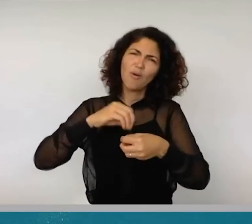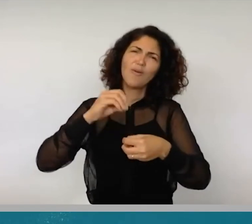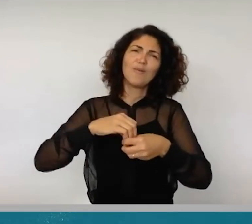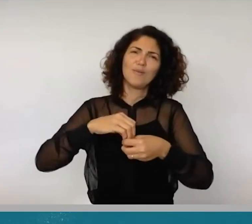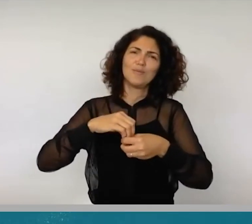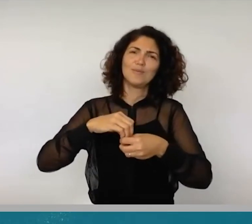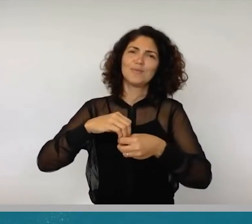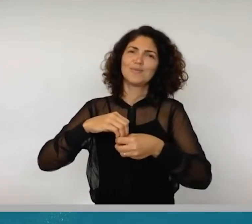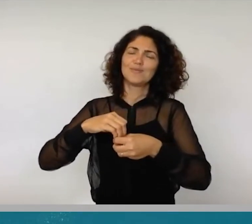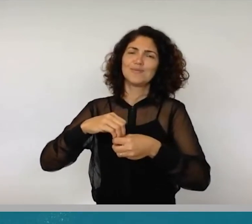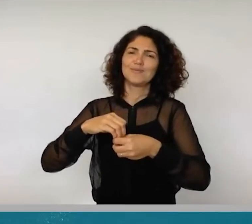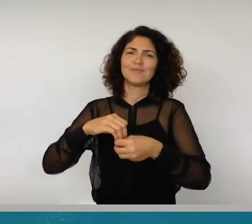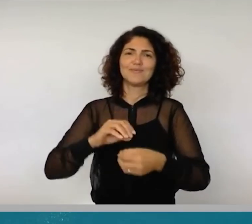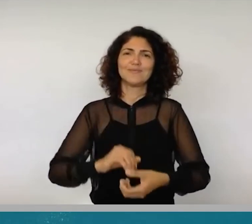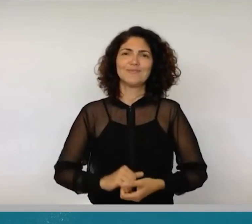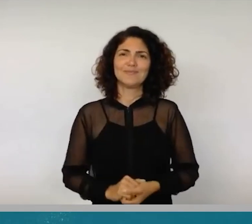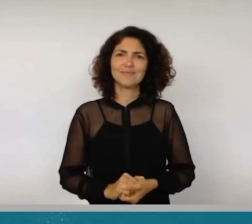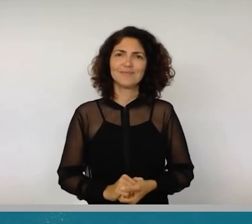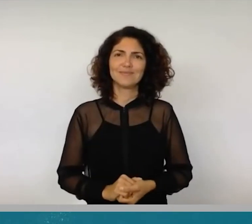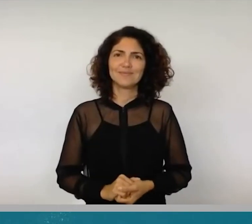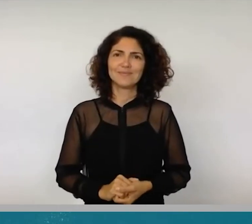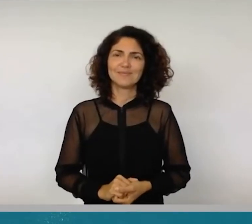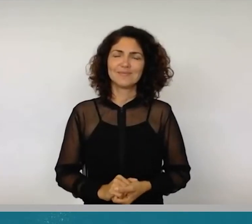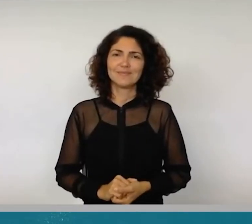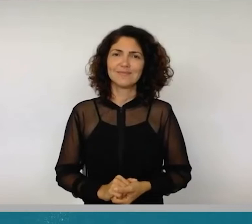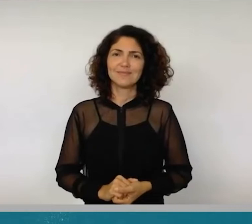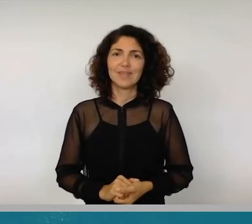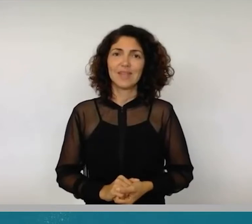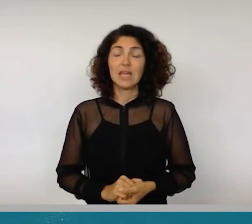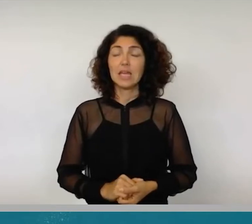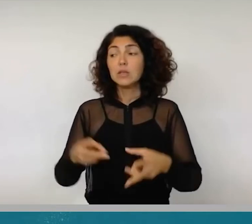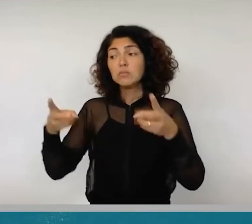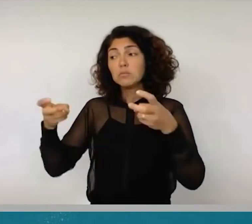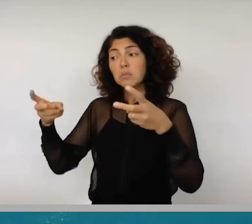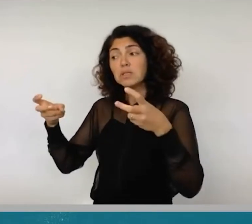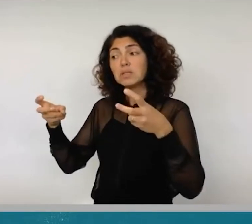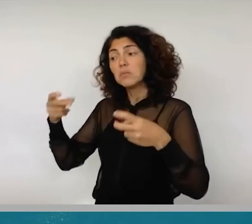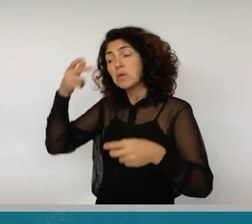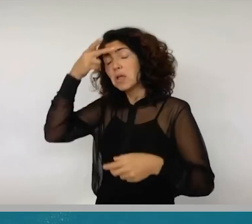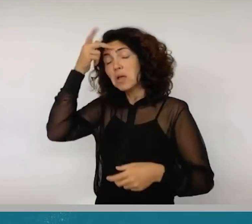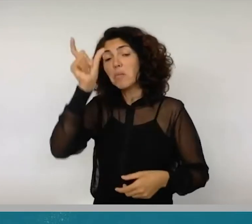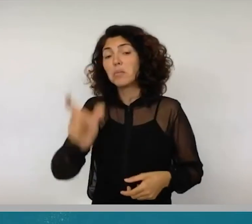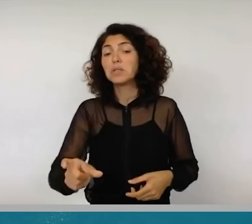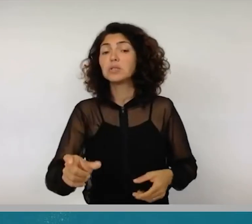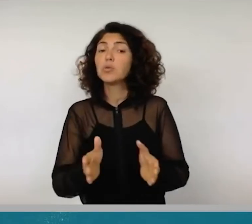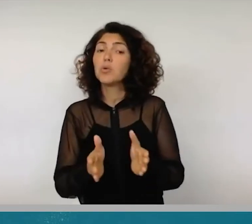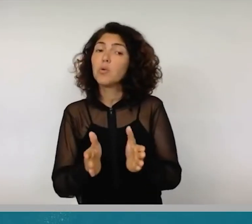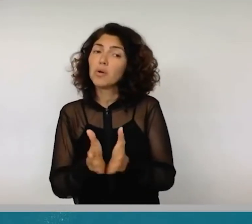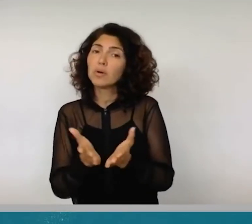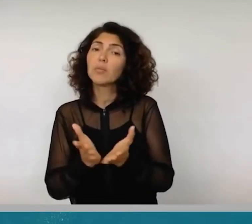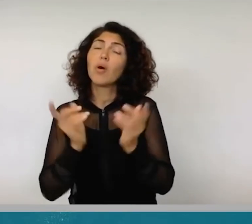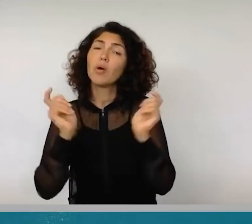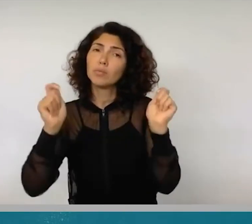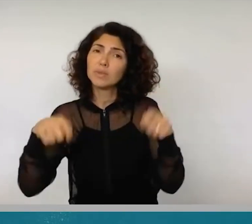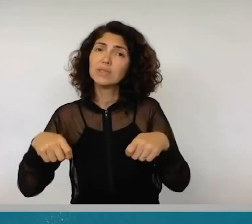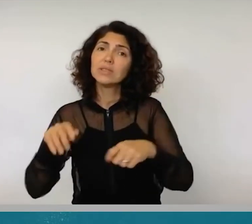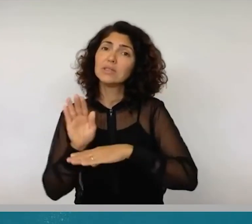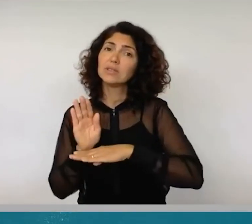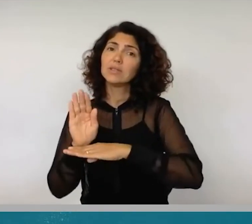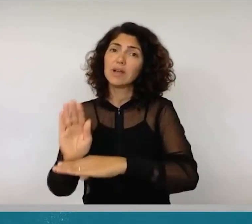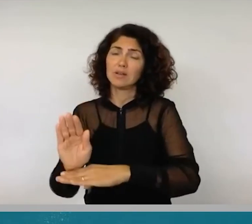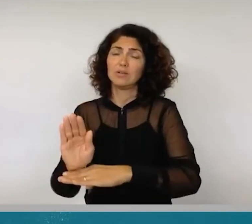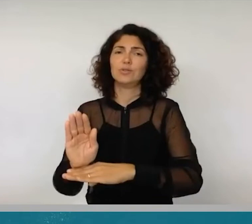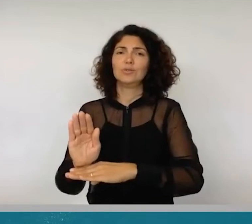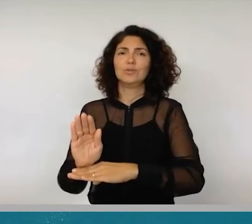E quando alguém tem necessidade também vamos ser mão aberta. Não, você vai morrer, você não vai levar nada no